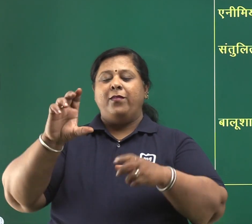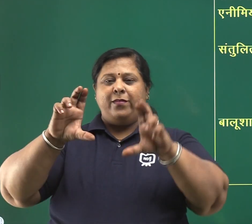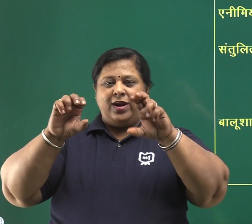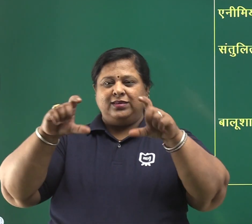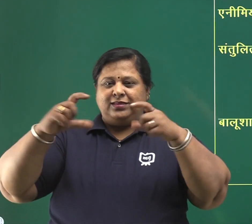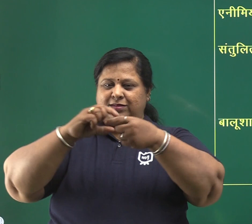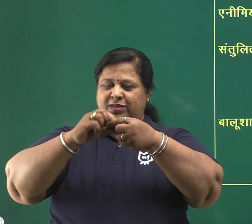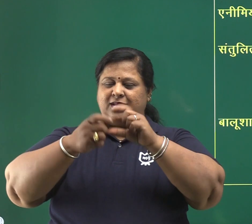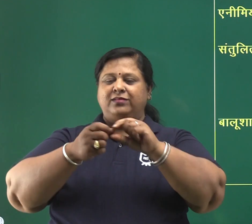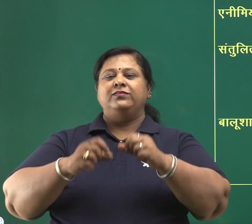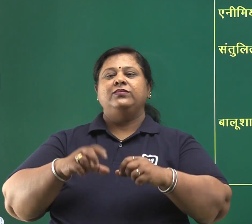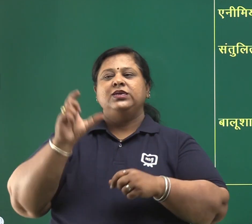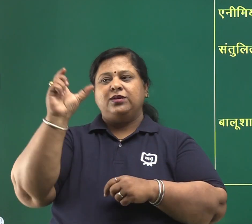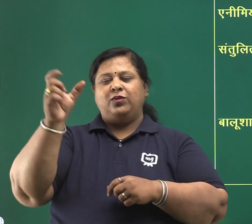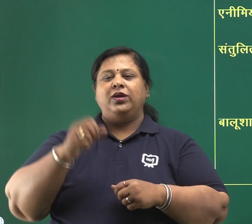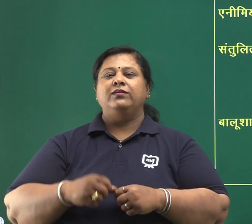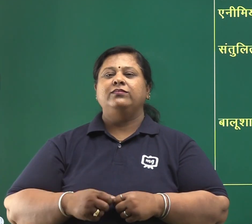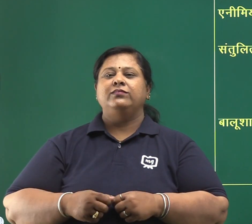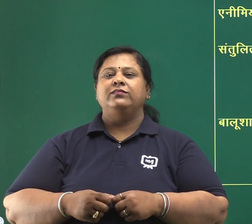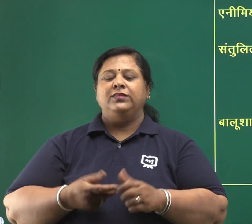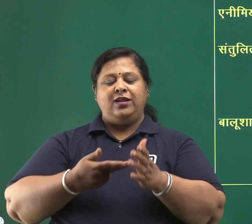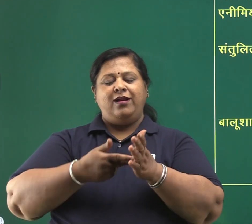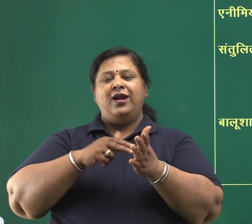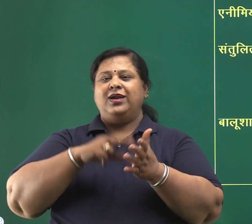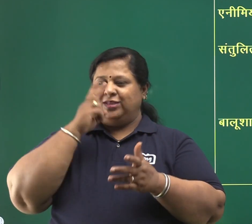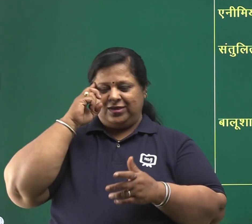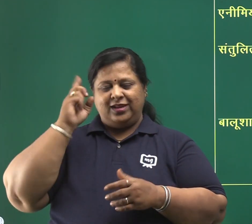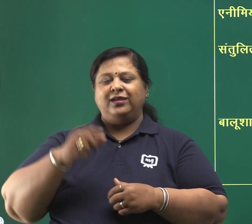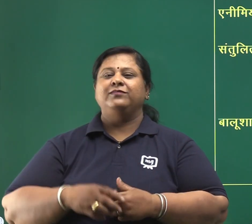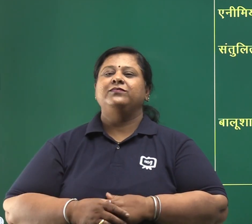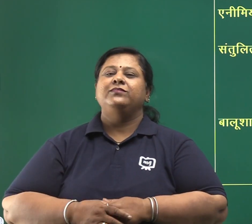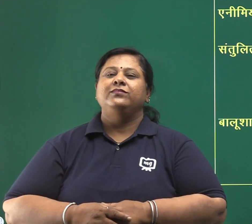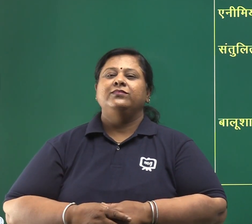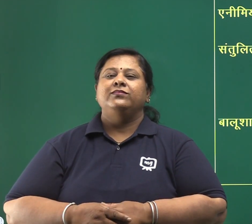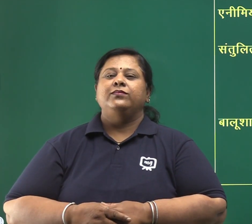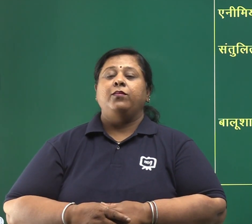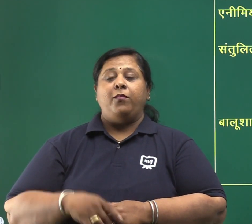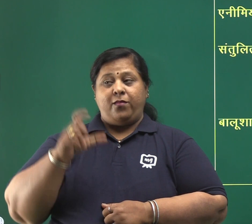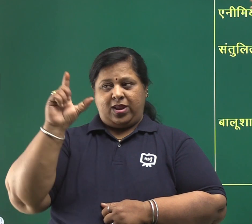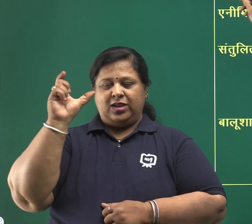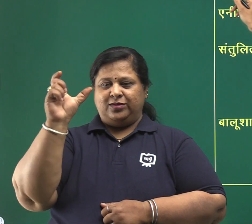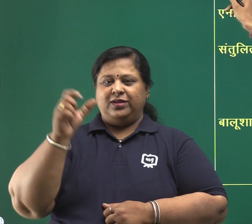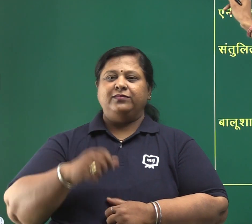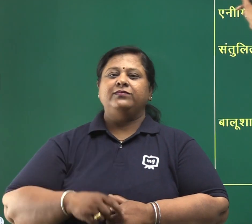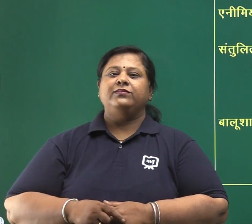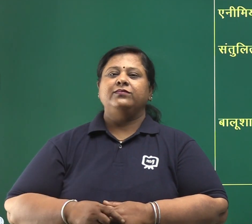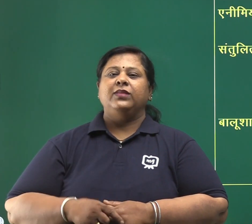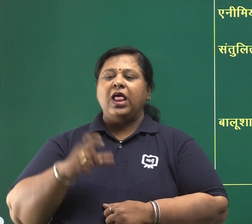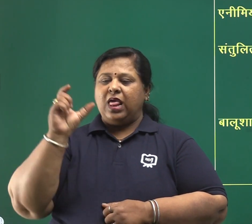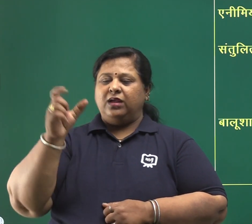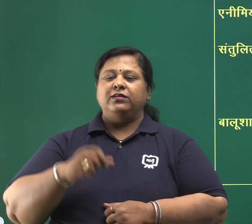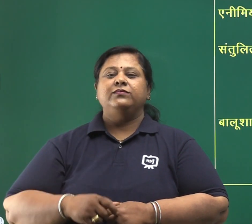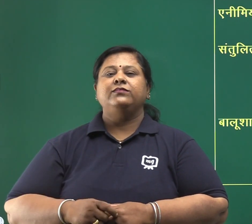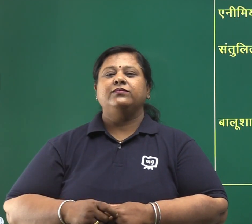संबंधित शब्दों के अर्थ जानेंगे। पहला शब्द है